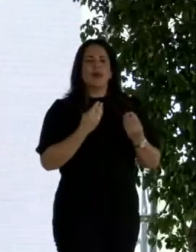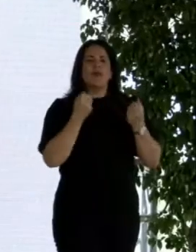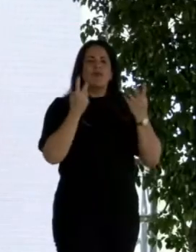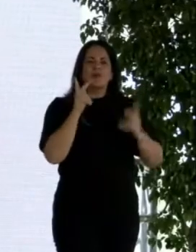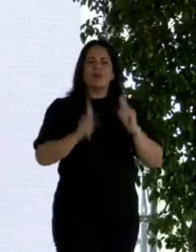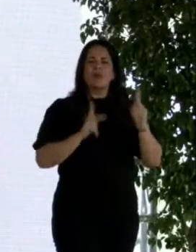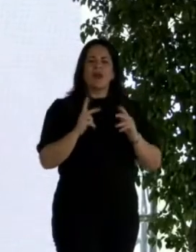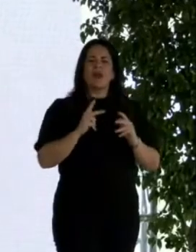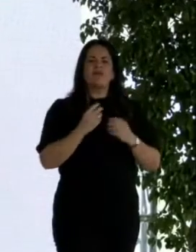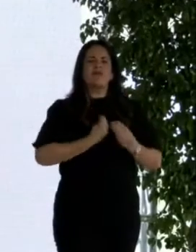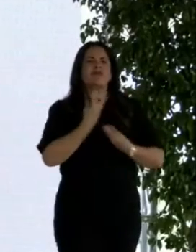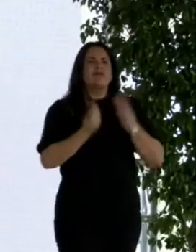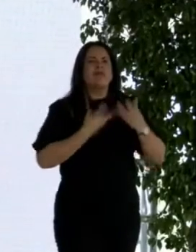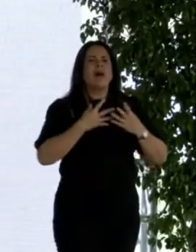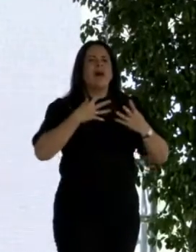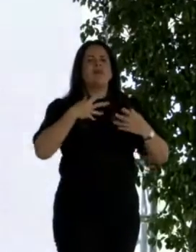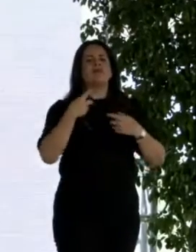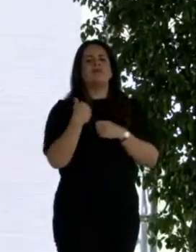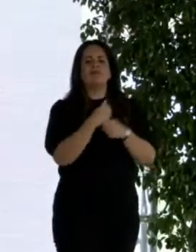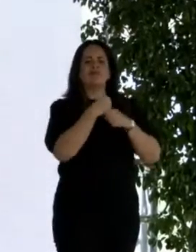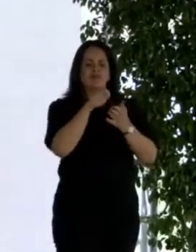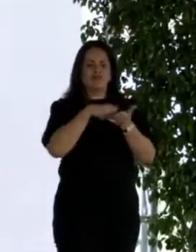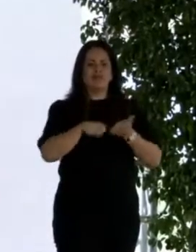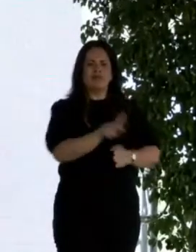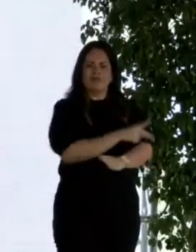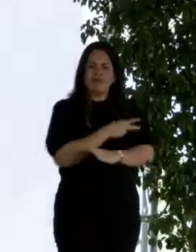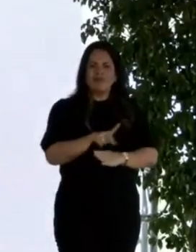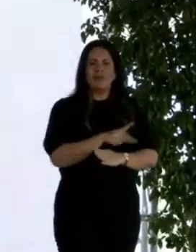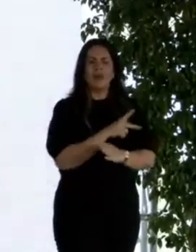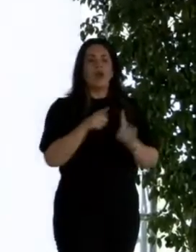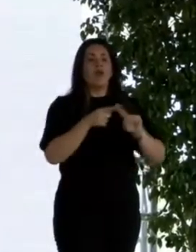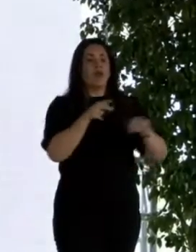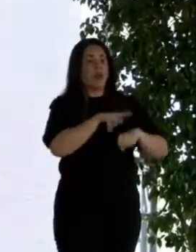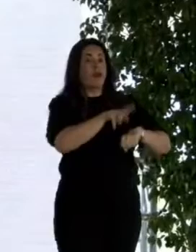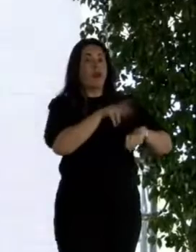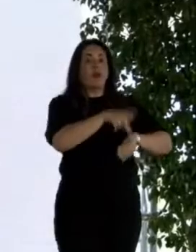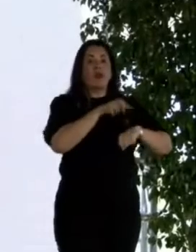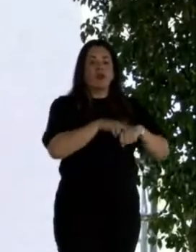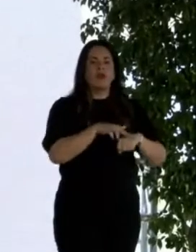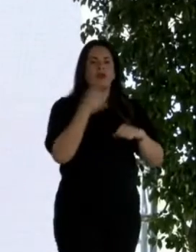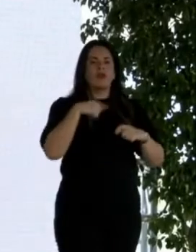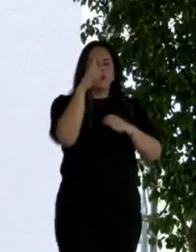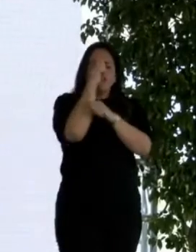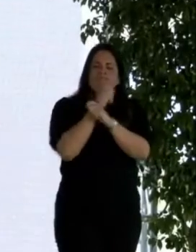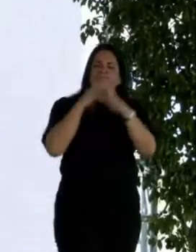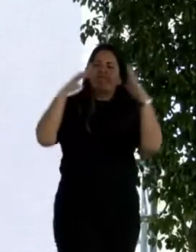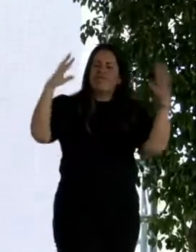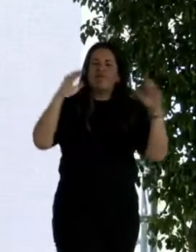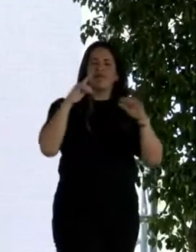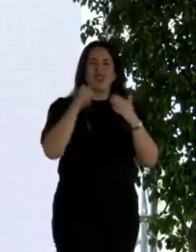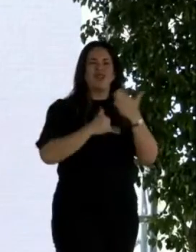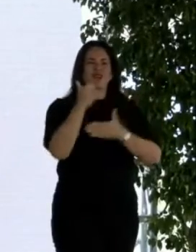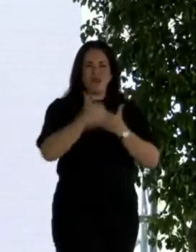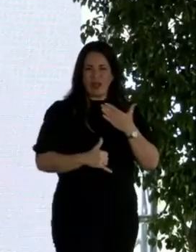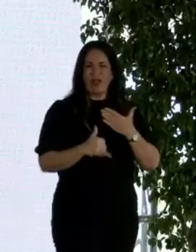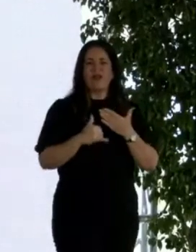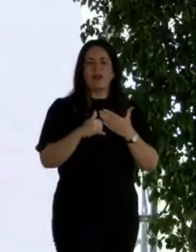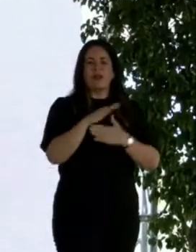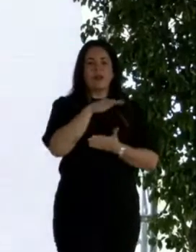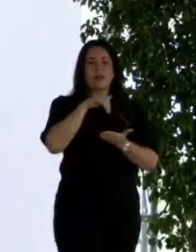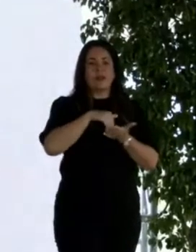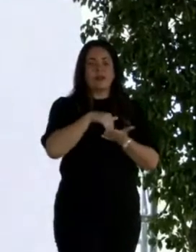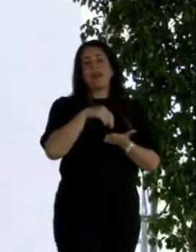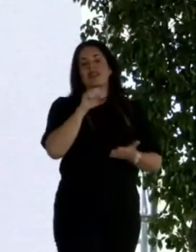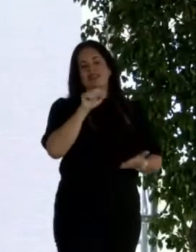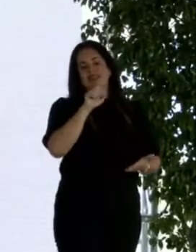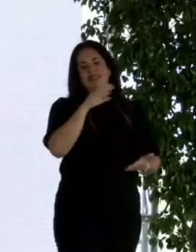años. Este bosque de pura naturaleza puertorriqueña nos transportará a lugares como el Yunque, Cerro La Punta,